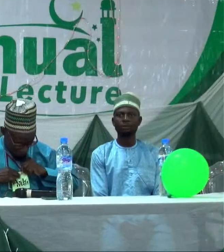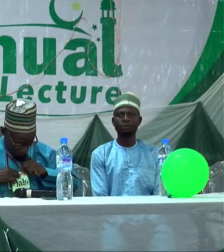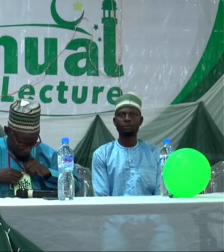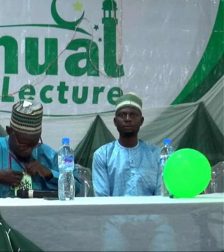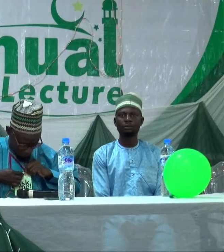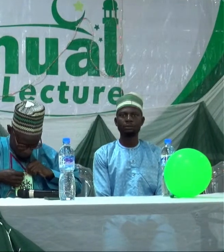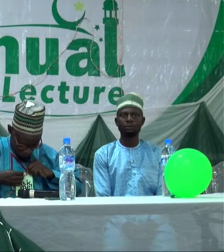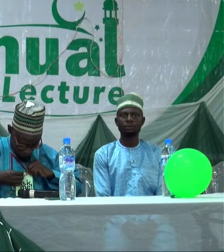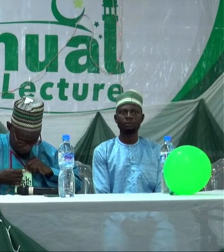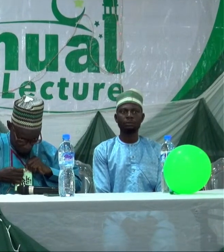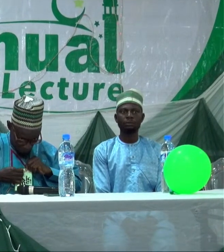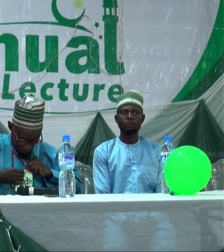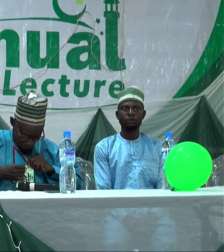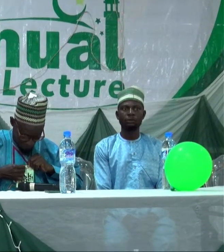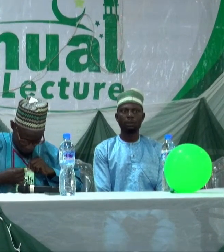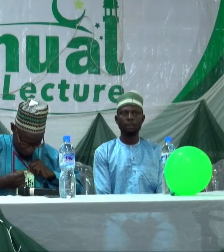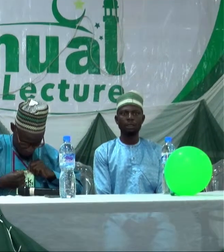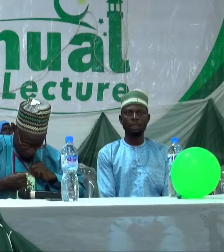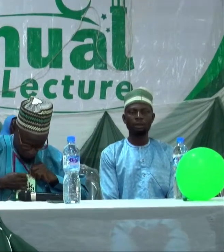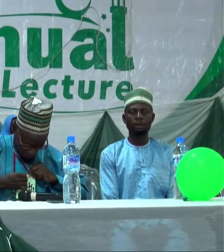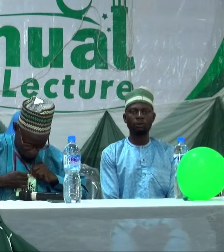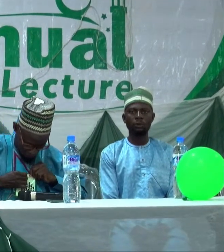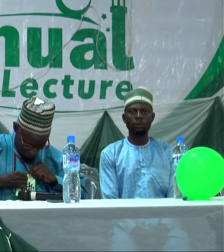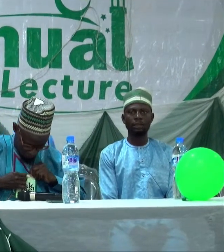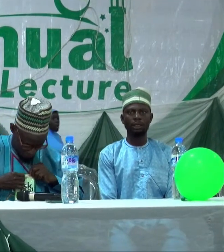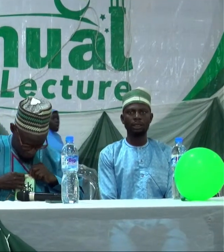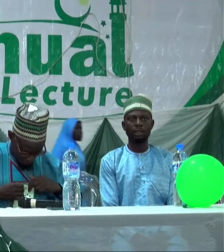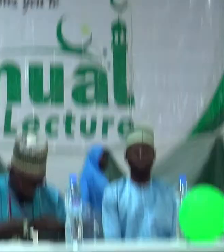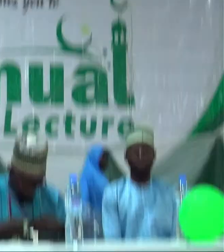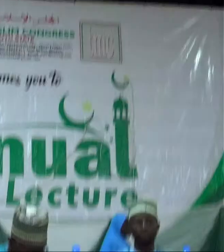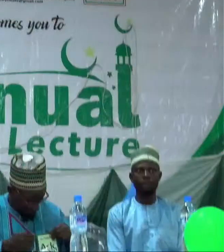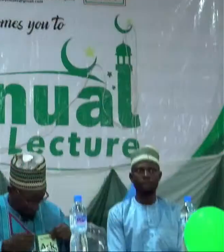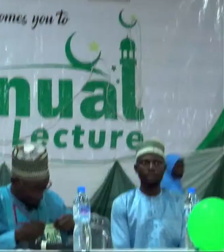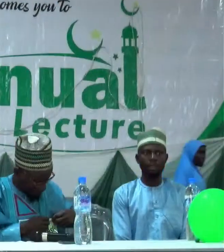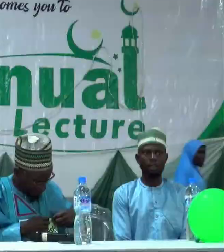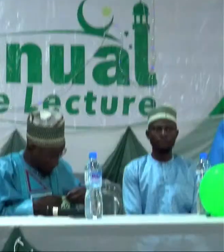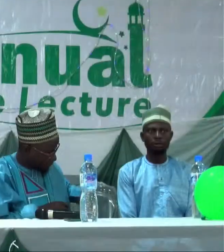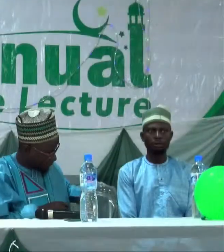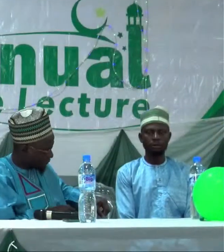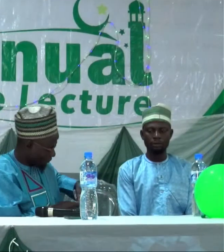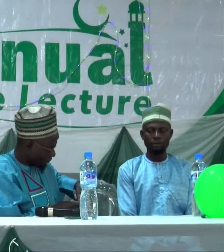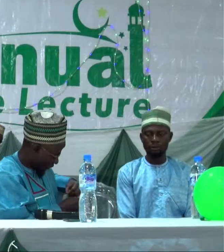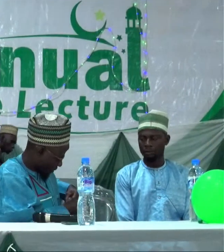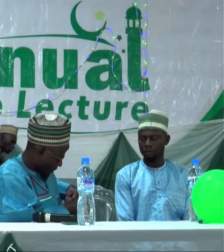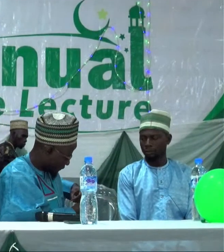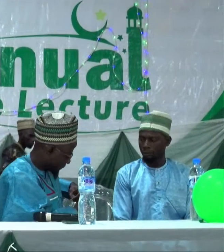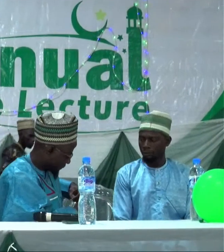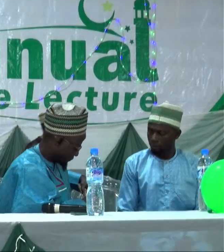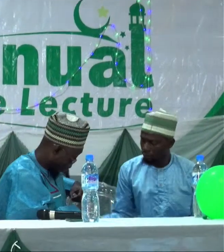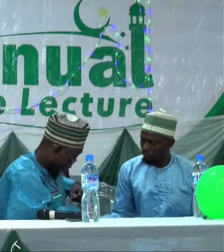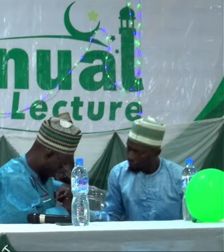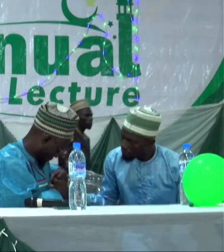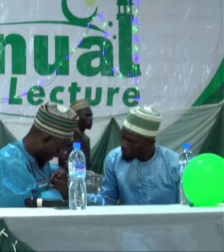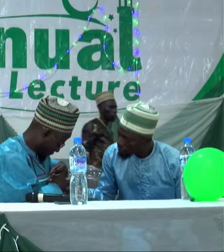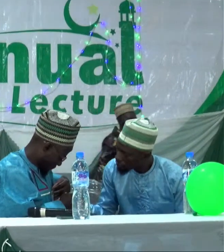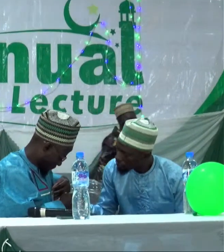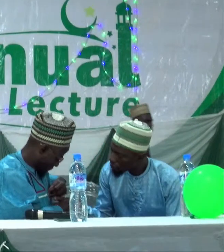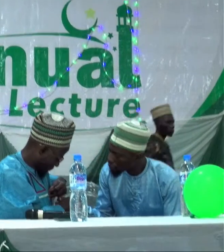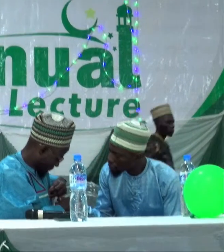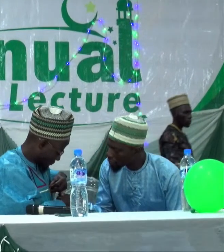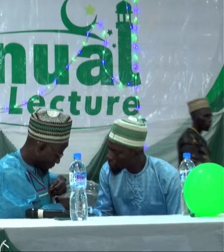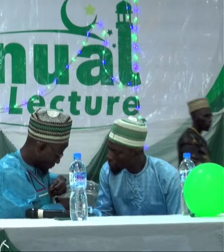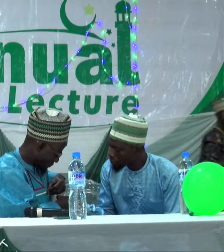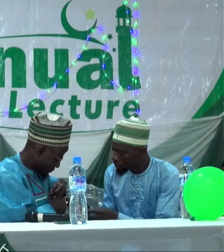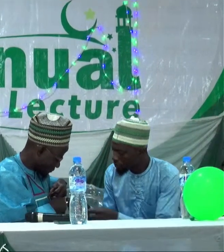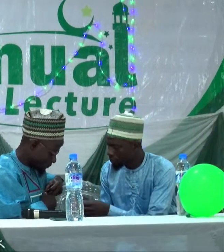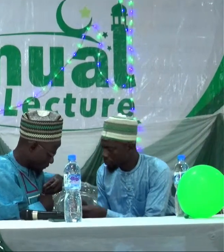Ọlọ́lá haúlà wàlá kò ọ̀tà ìlà bíìlà ìlà àléyìn làásì. Ọlá bísímìlà